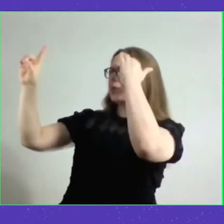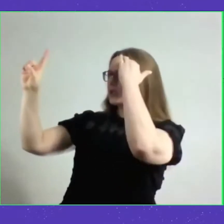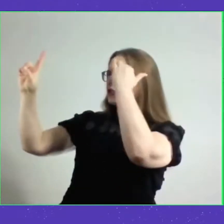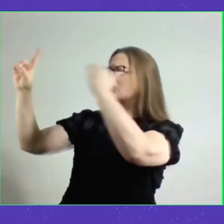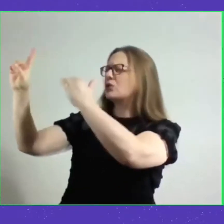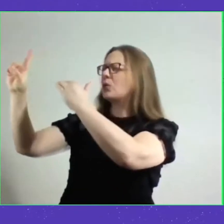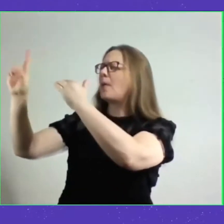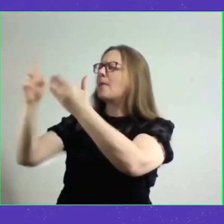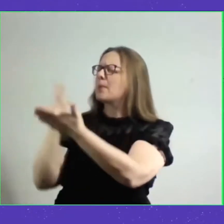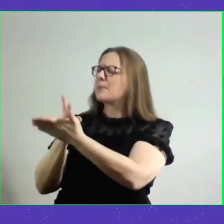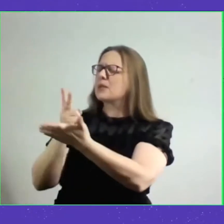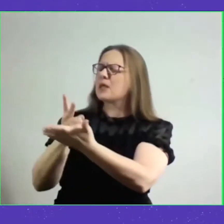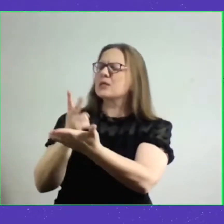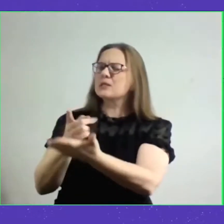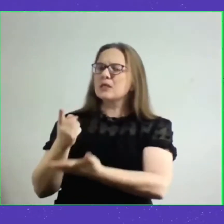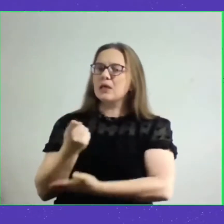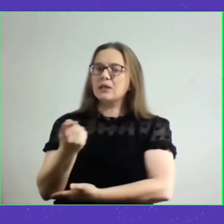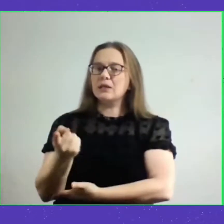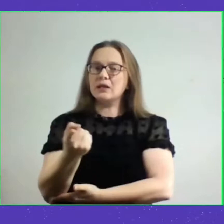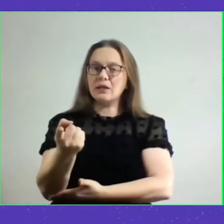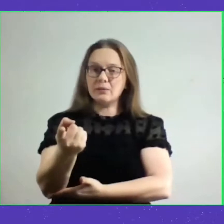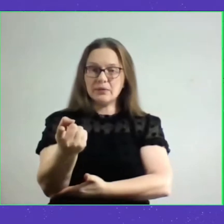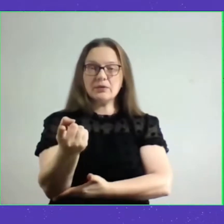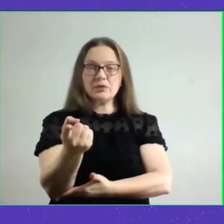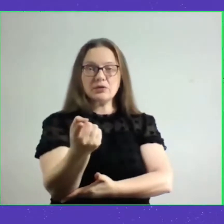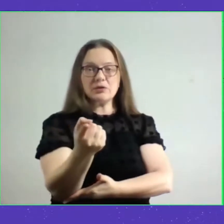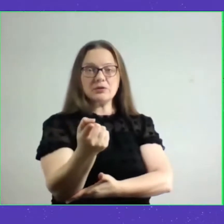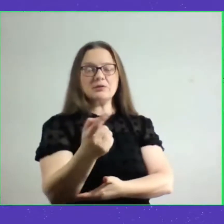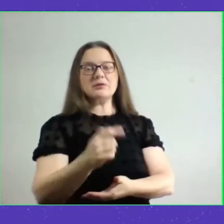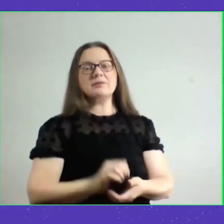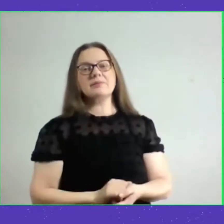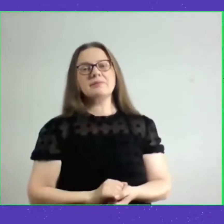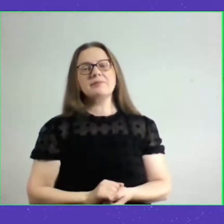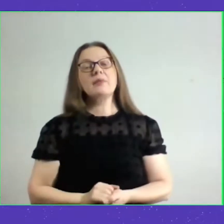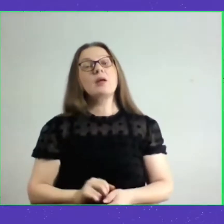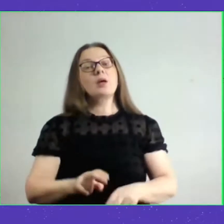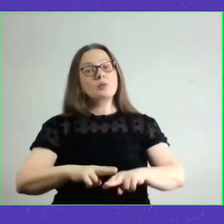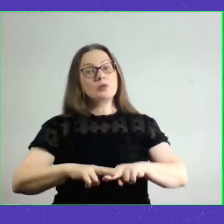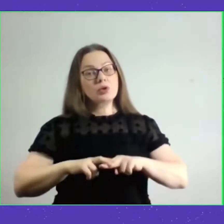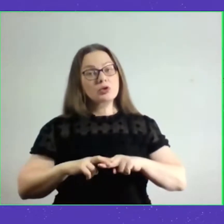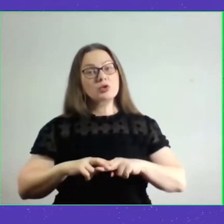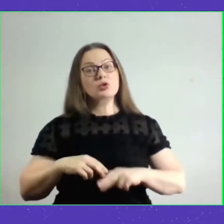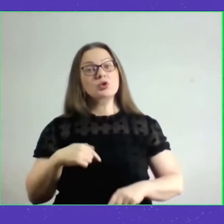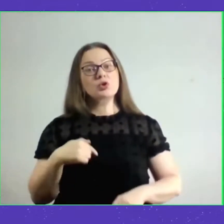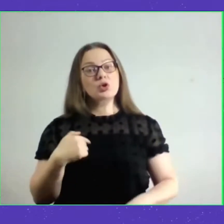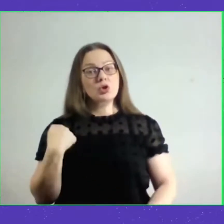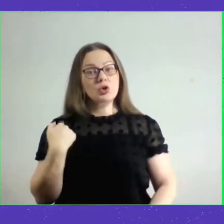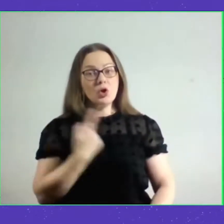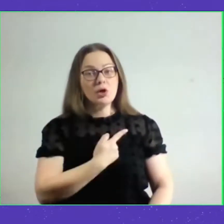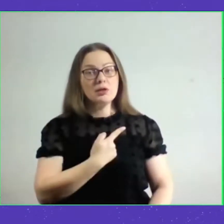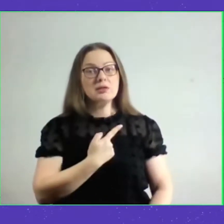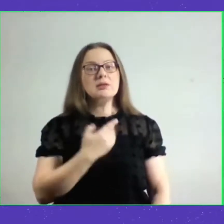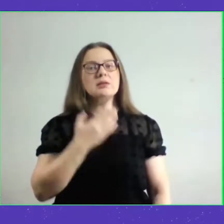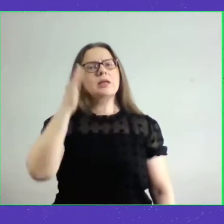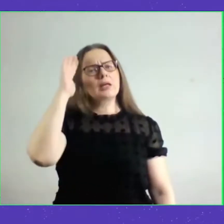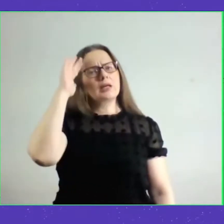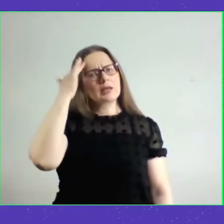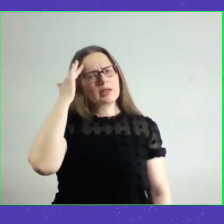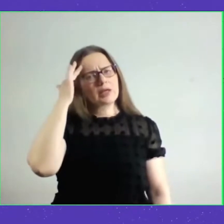eternamente. Aleluia! Então, nós estamos pouco a pouco descobrindo o que é